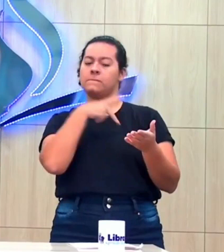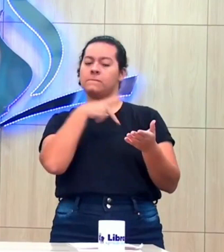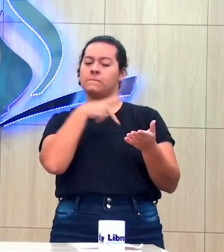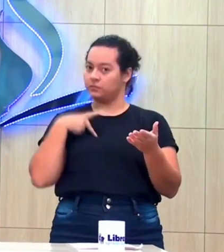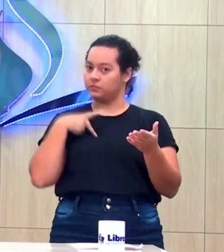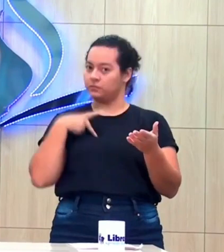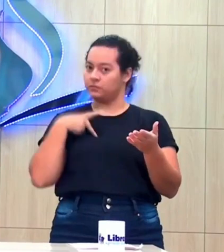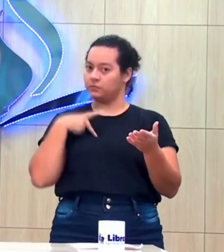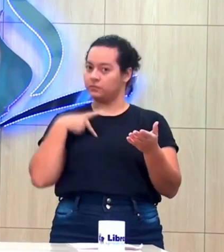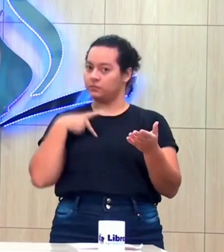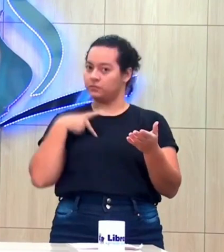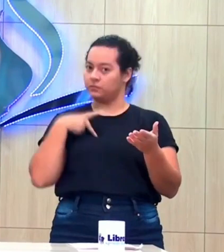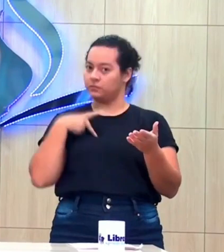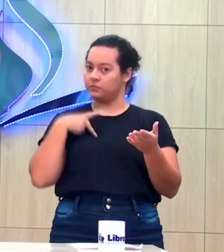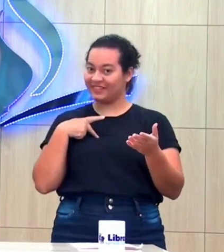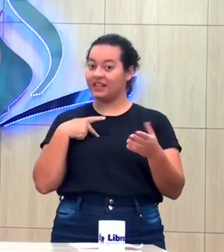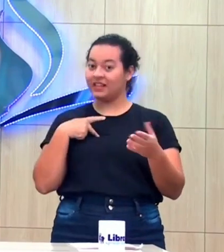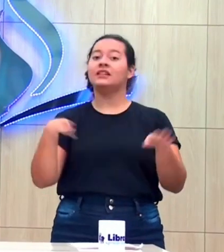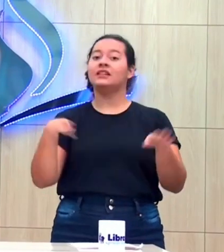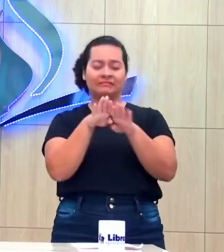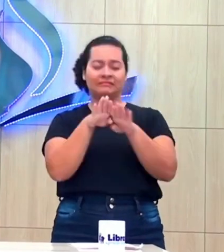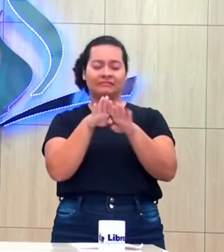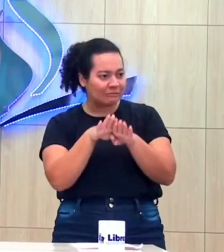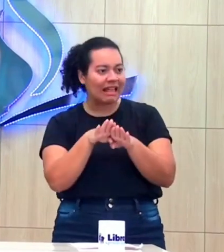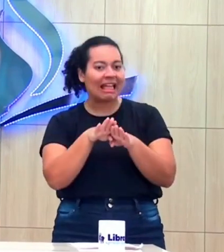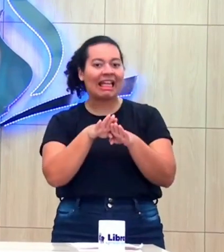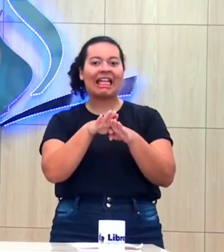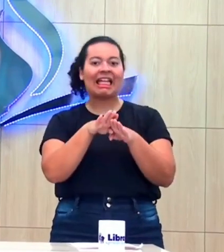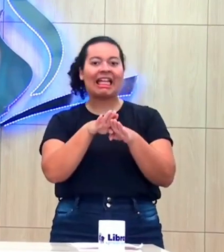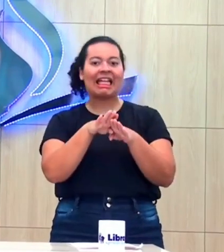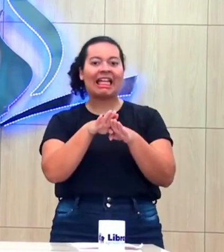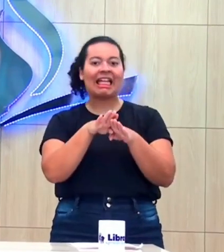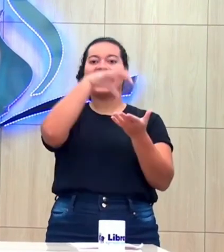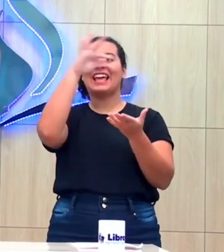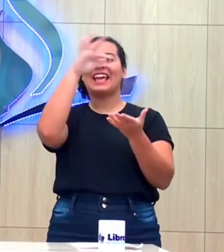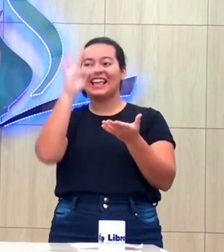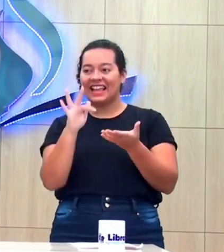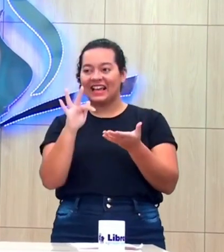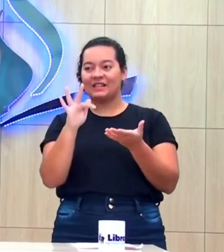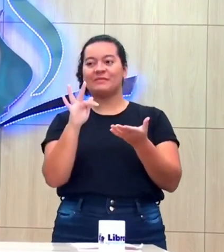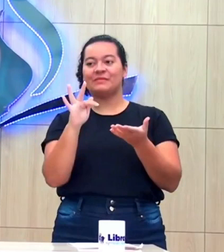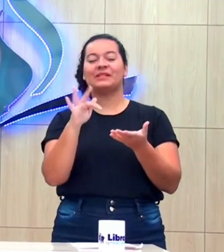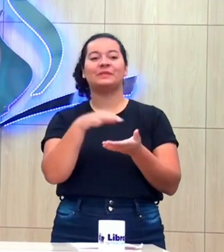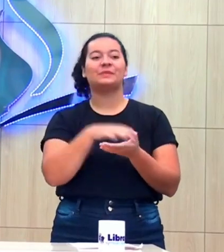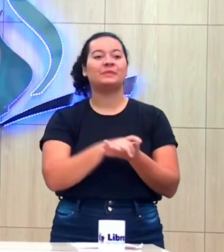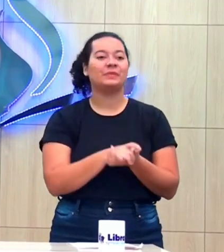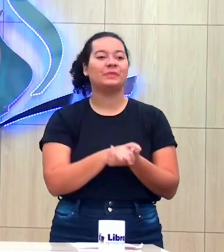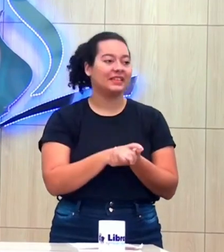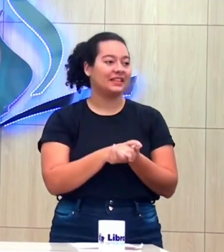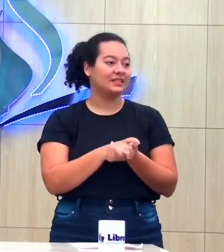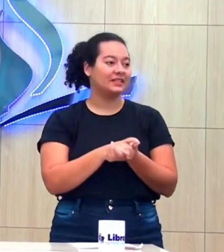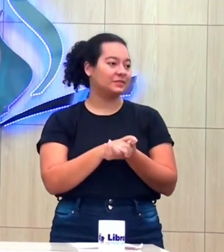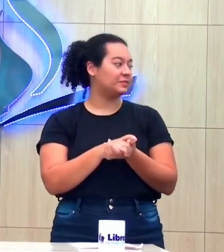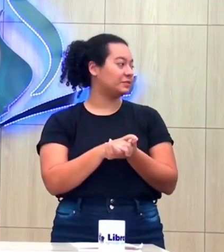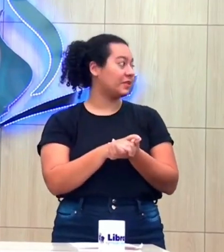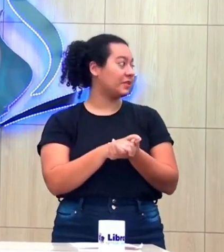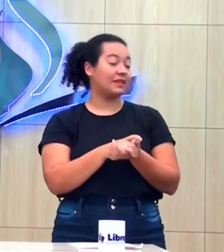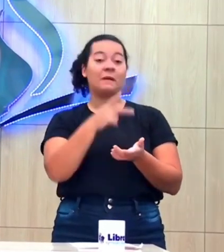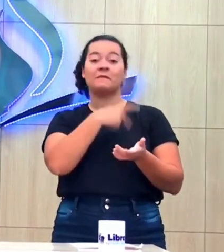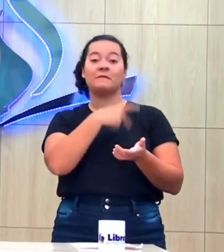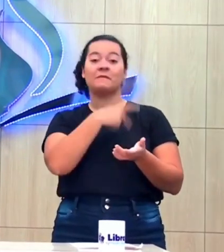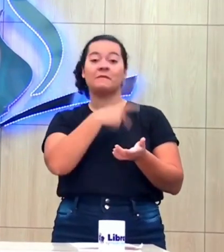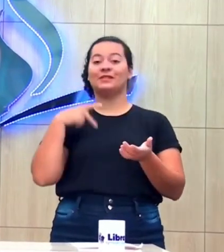pastor, também da minha regional lá de Parada de Taipas, pastor Flávio.